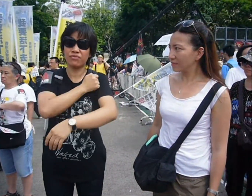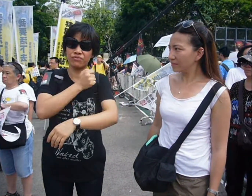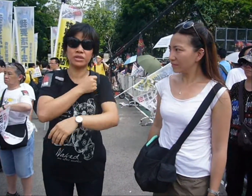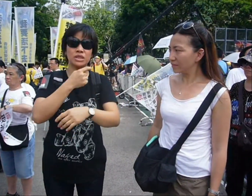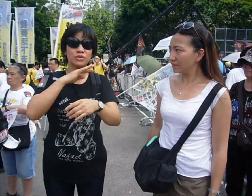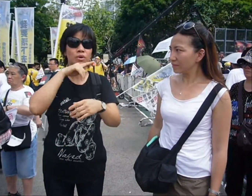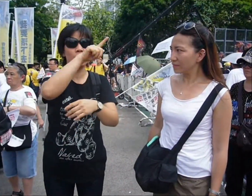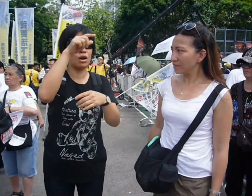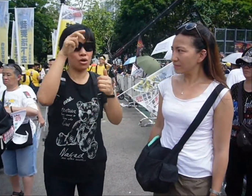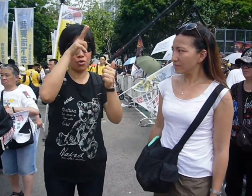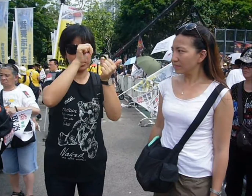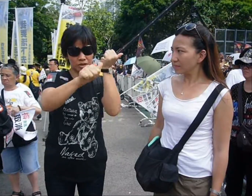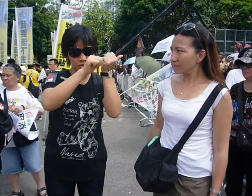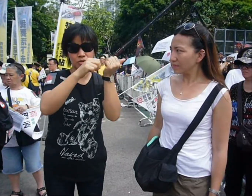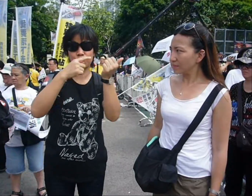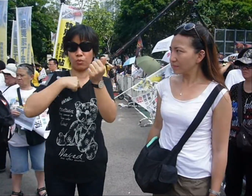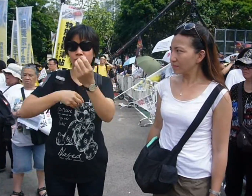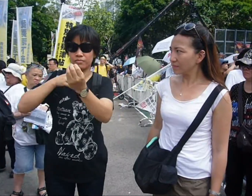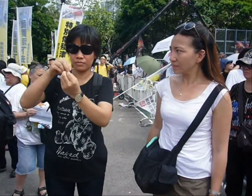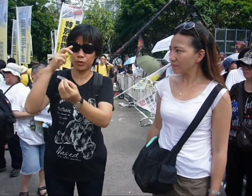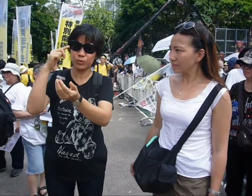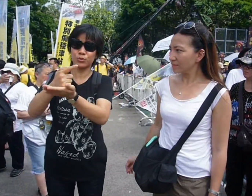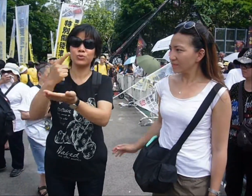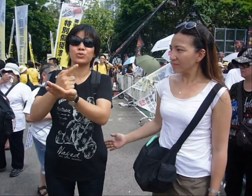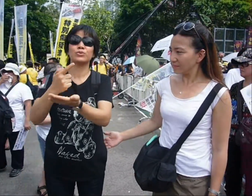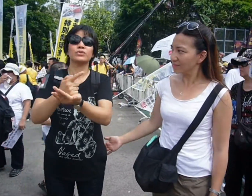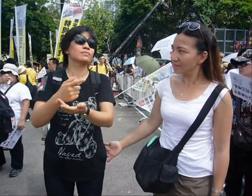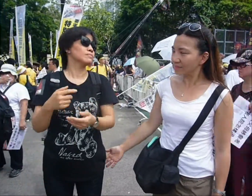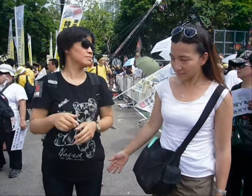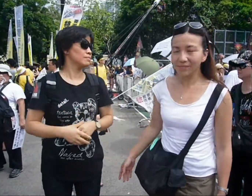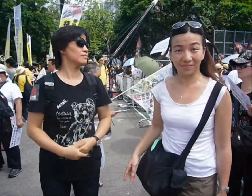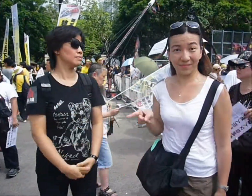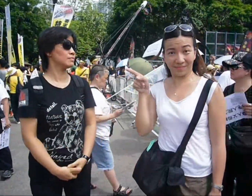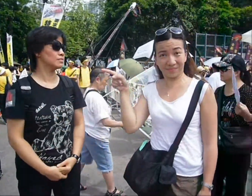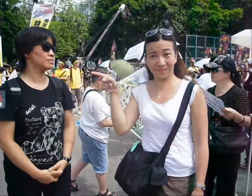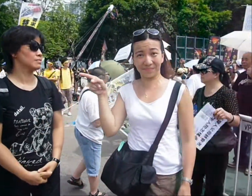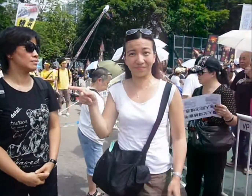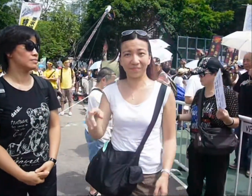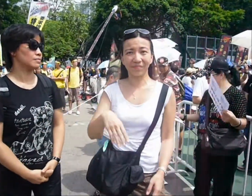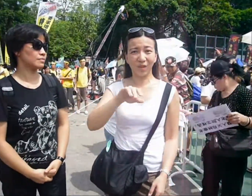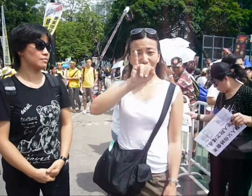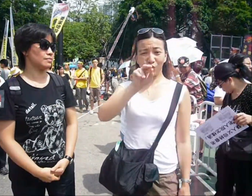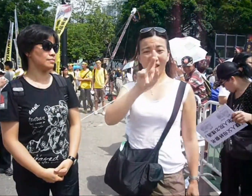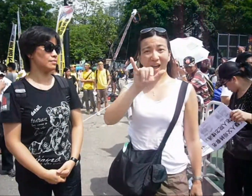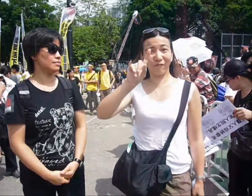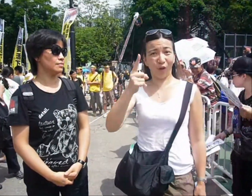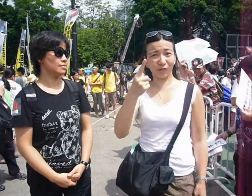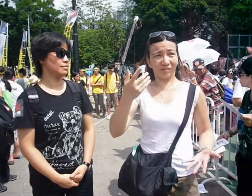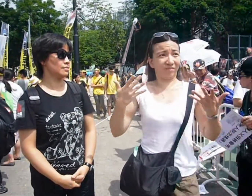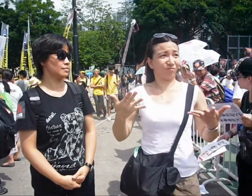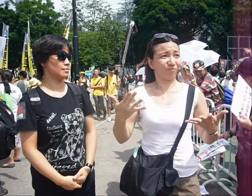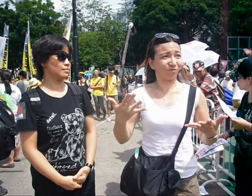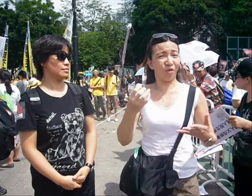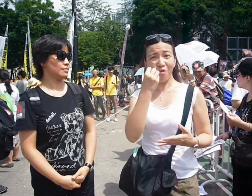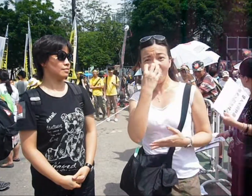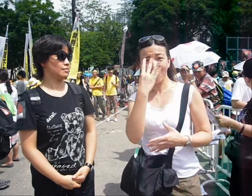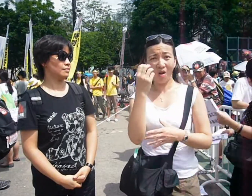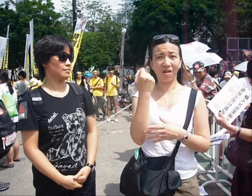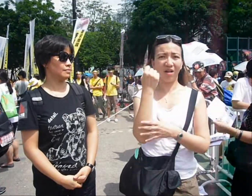左邊係三號，後邊嘅有四號同埋二號。咁大家咧就跟住呢啲場區咧，咁我哋就可以好順利咁離開圍院，繼續我哋